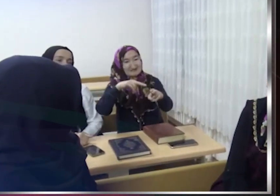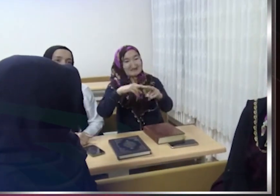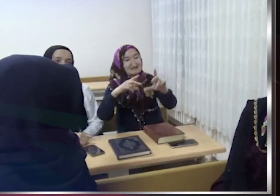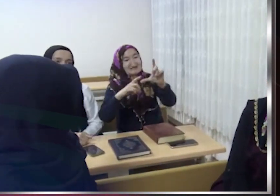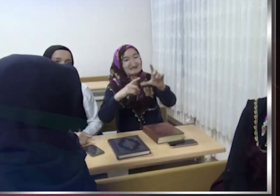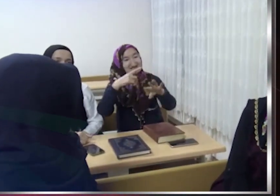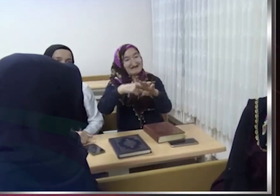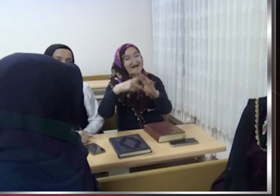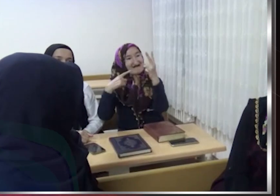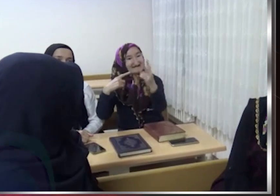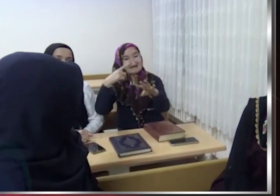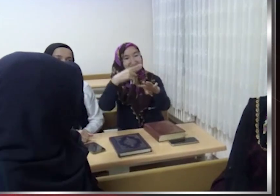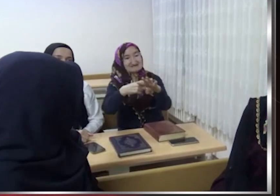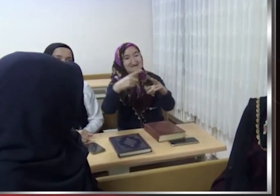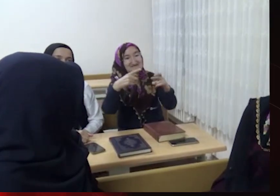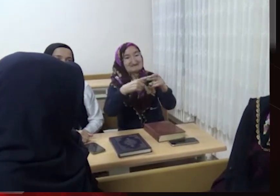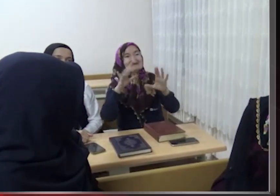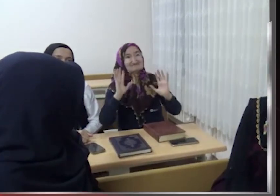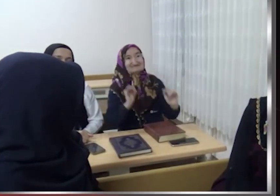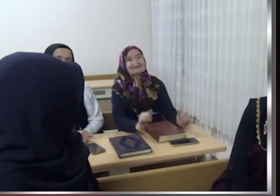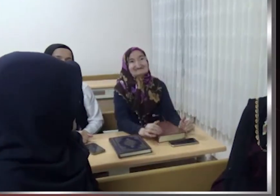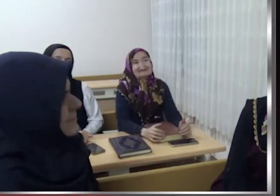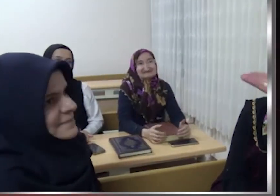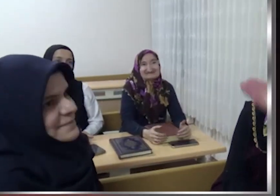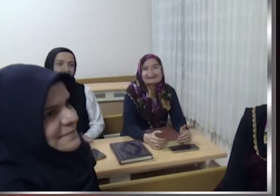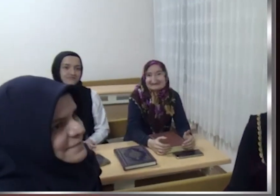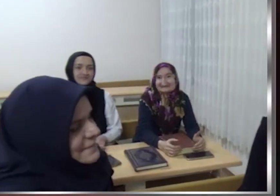Ayşe Türk. Sever.